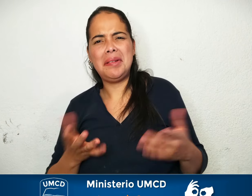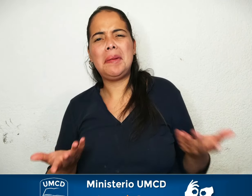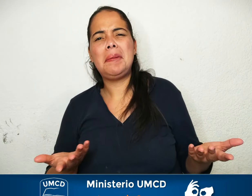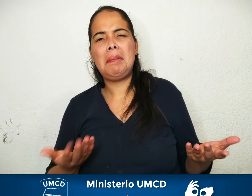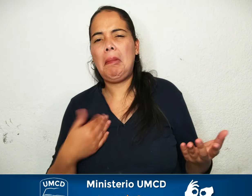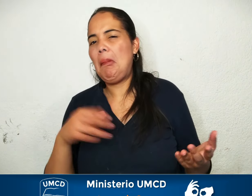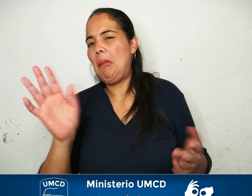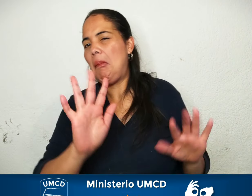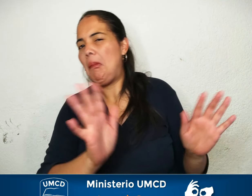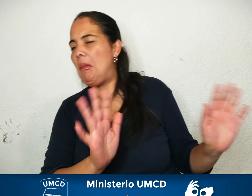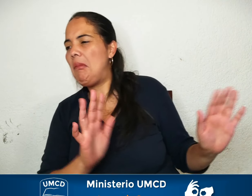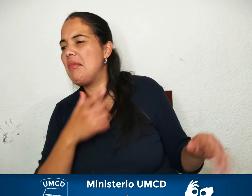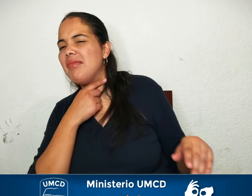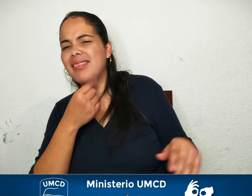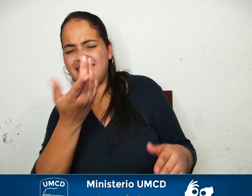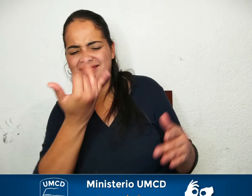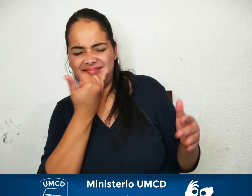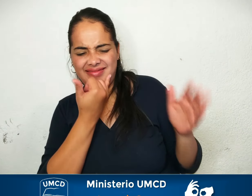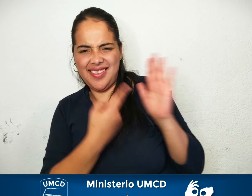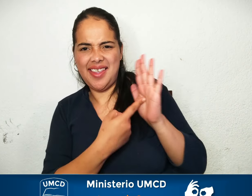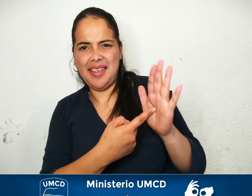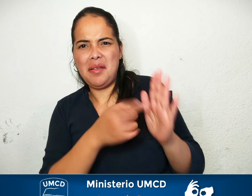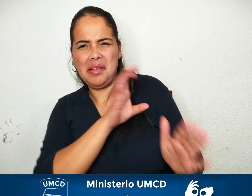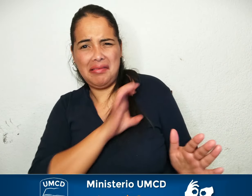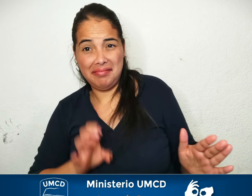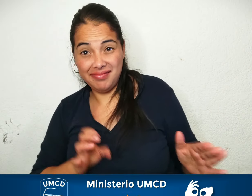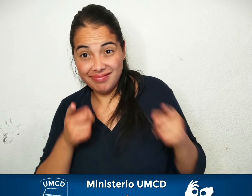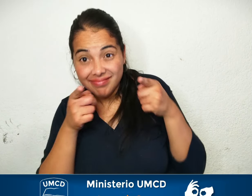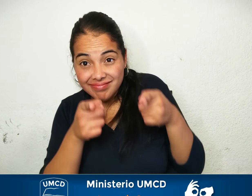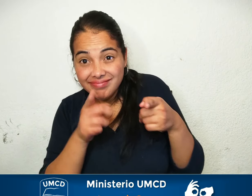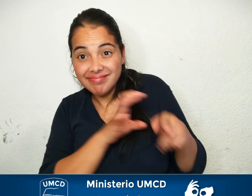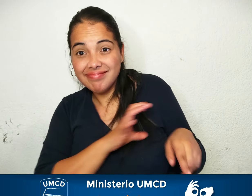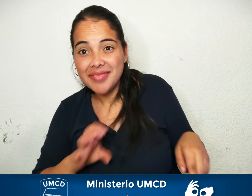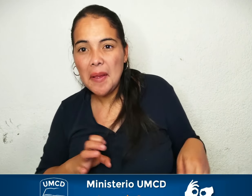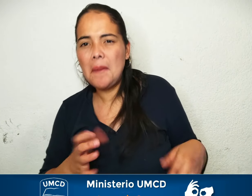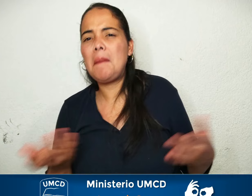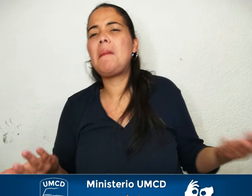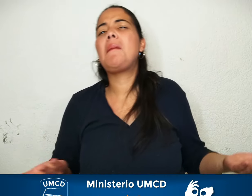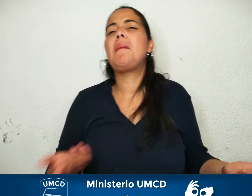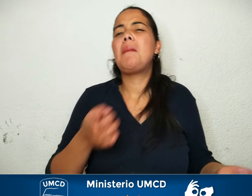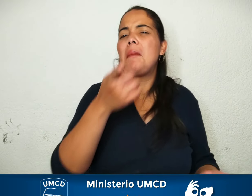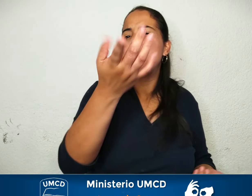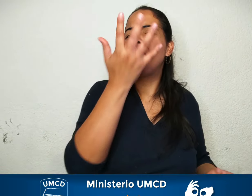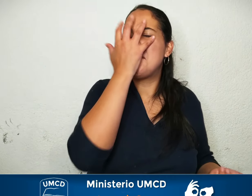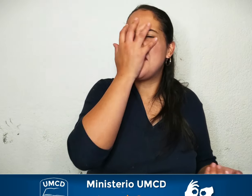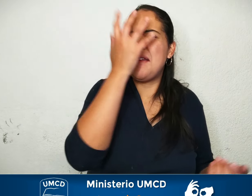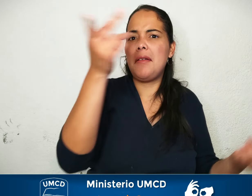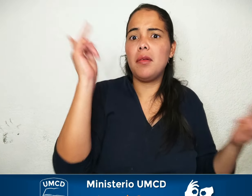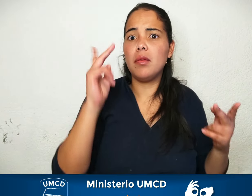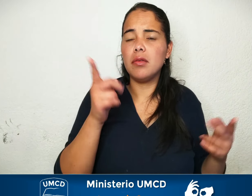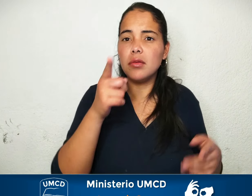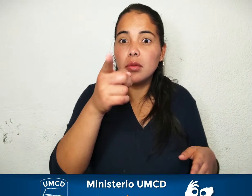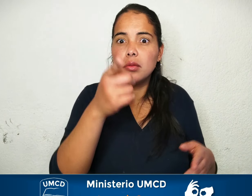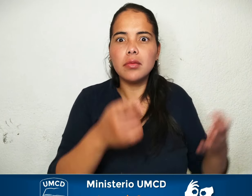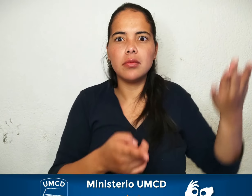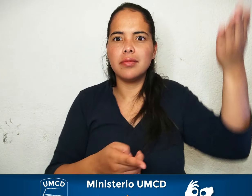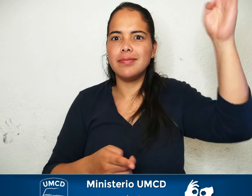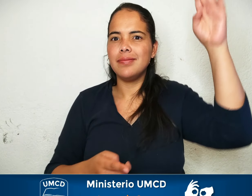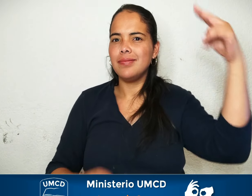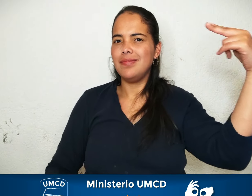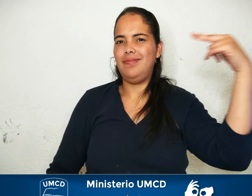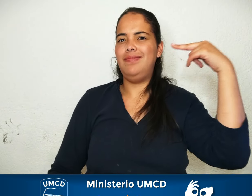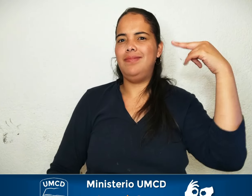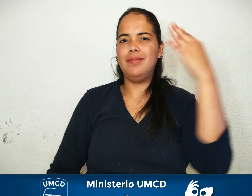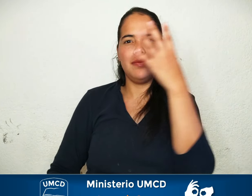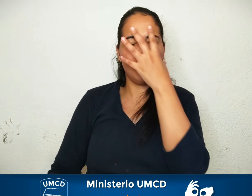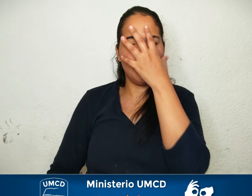cierto conocimiento que les da ese discernimiento de poder mirar correctamente, como Dios miraría